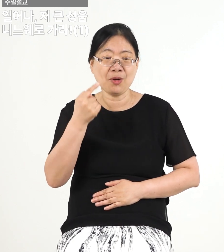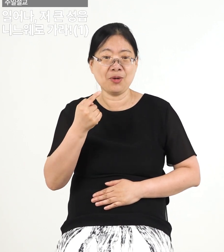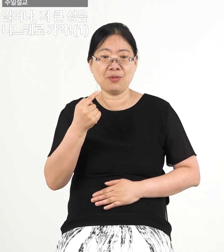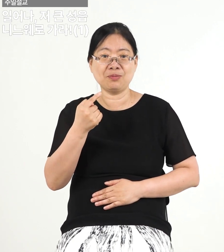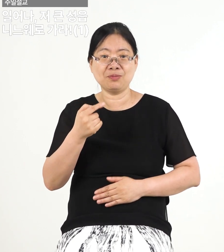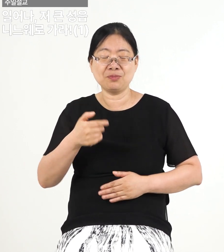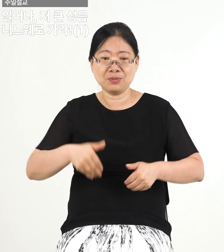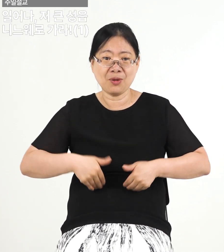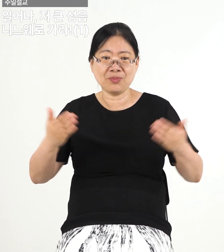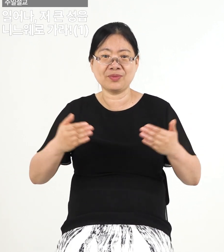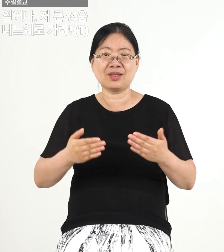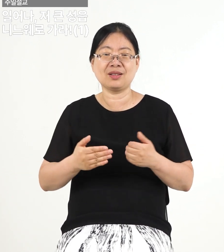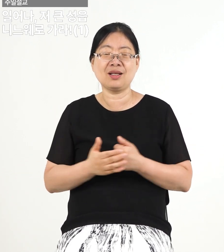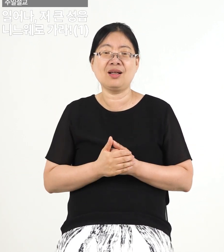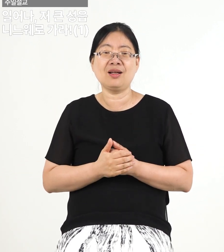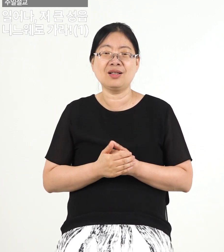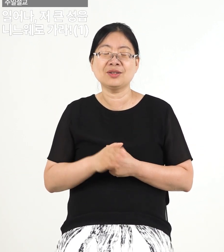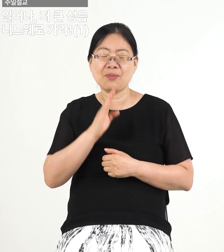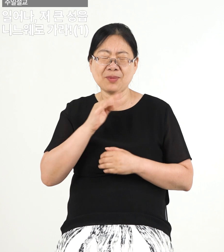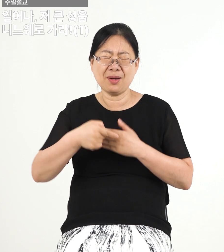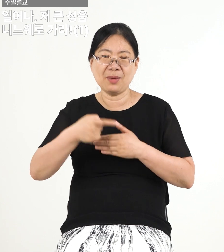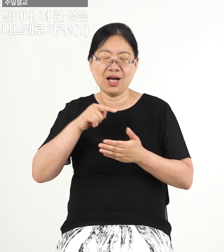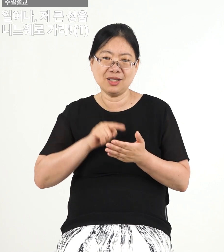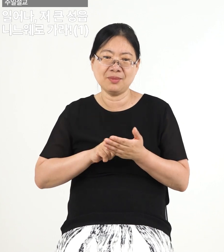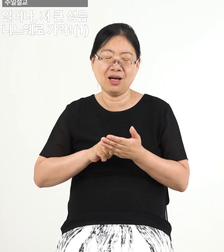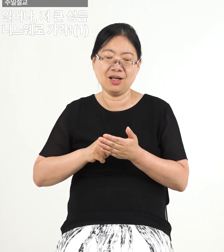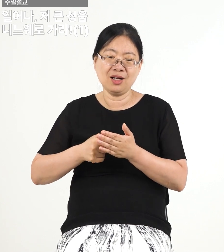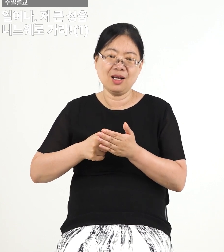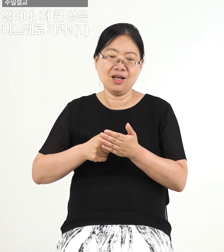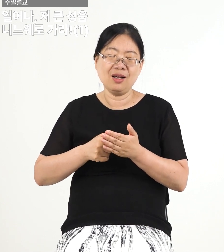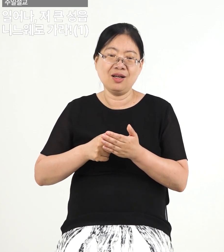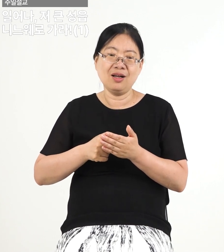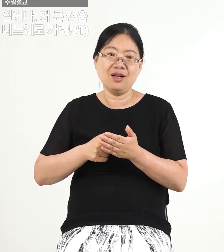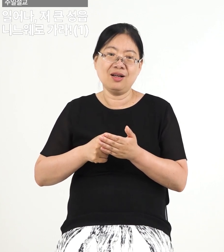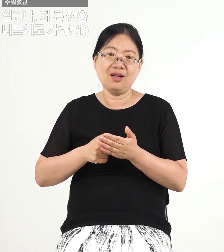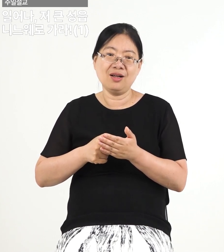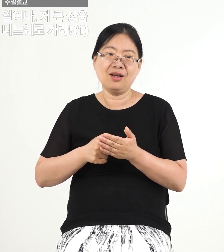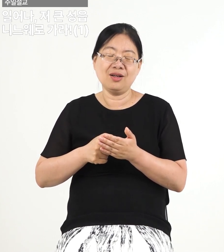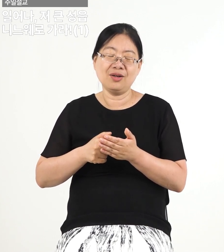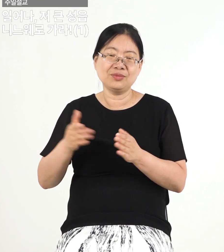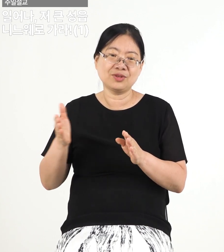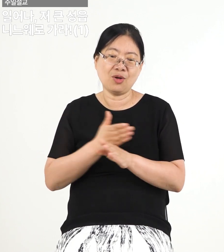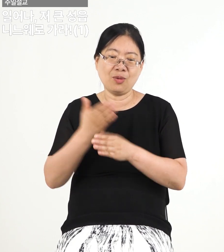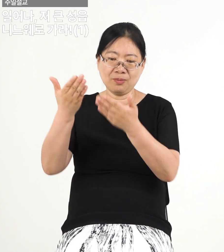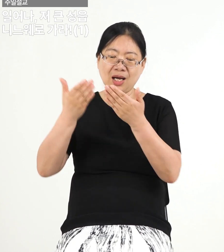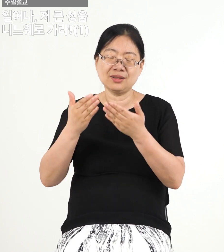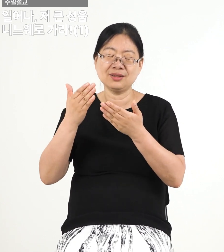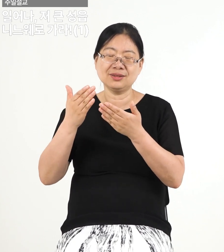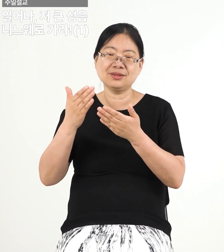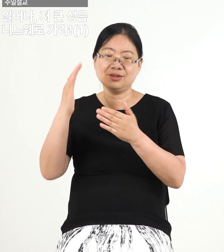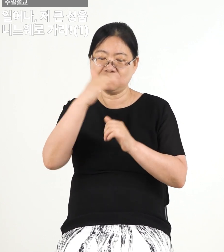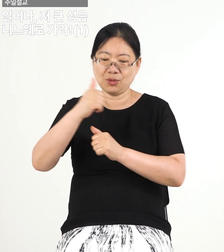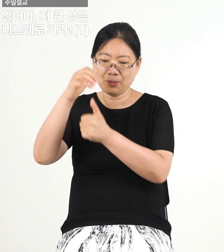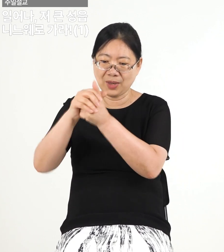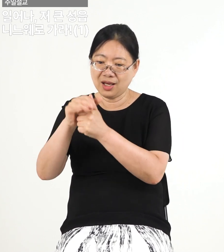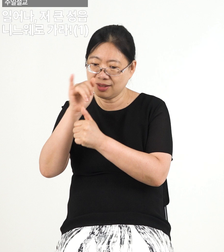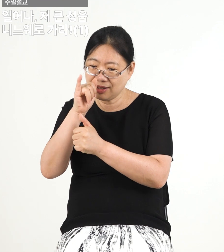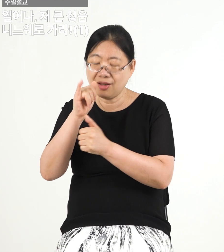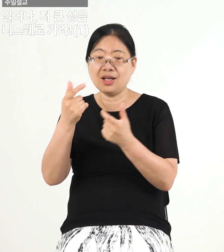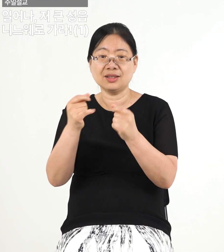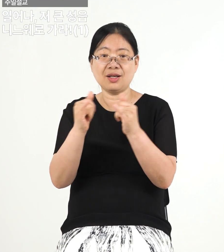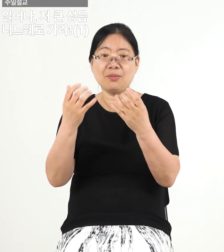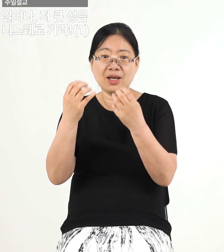정도의 내적 소명이죠. 그런 사람들이 꽤 많아요. 우리 목회자들 가운데도